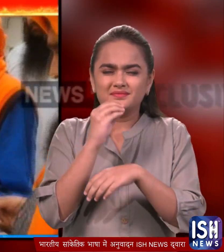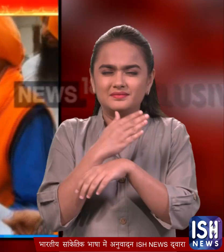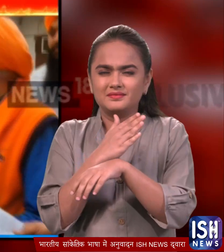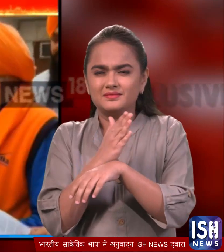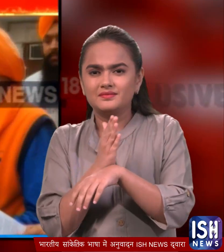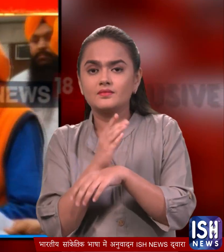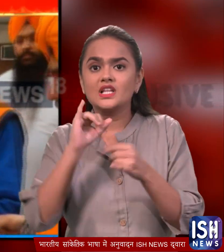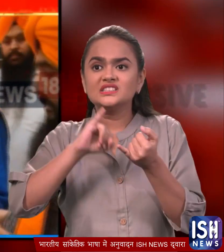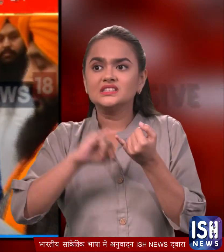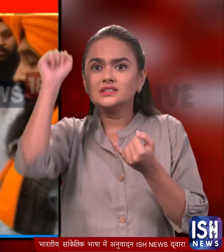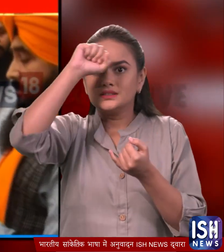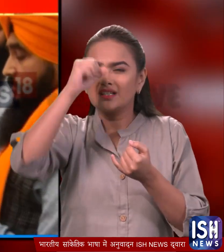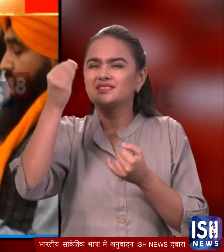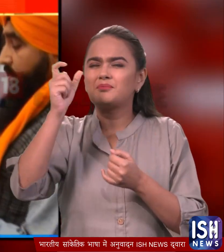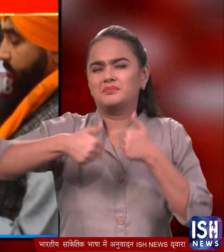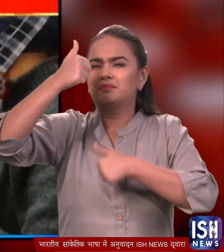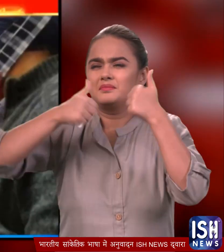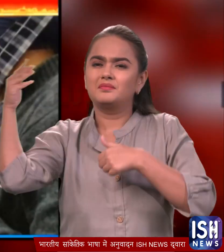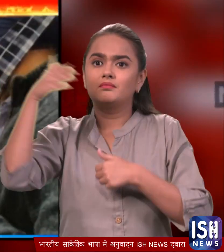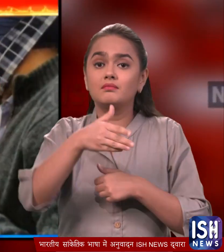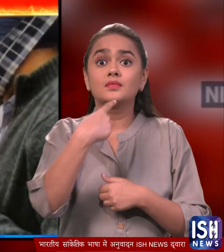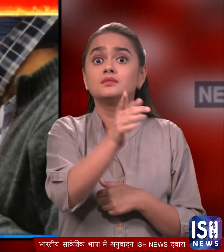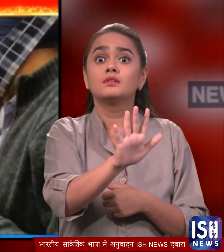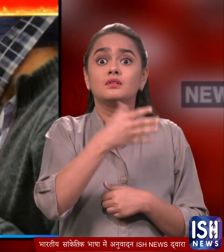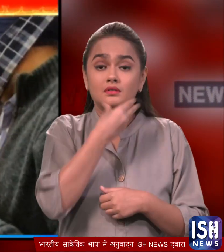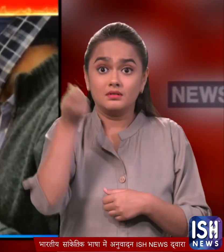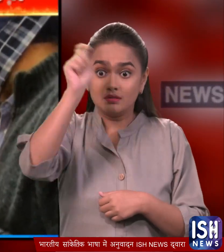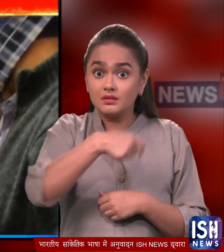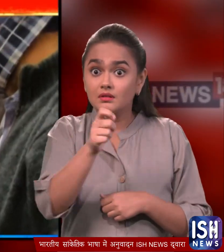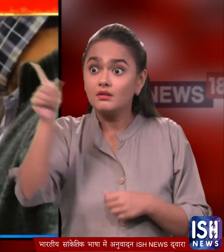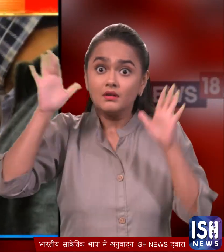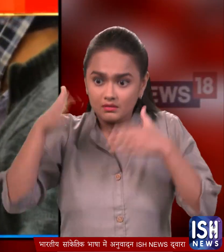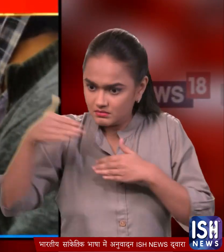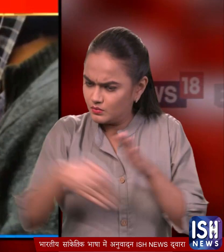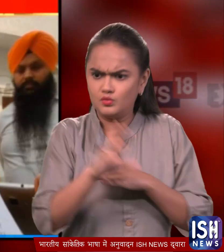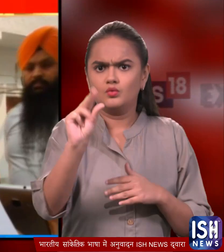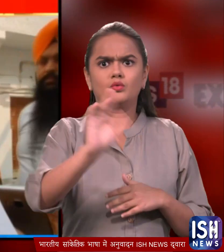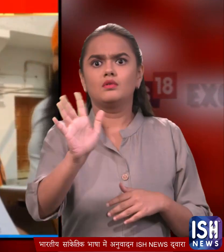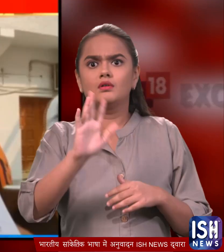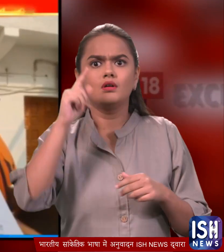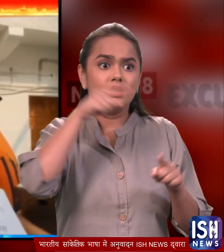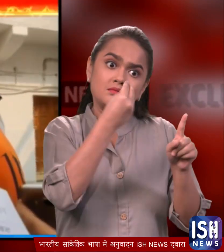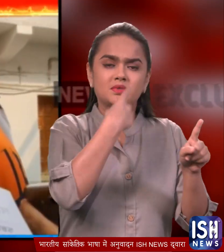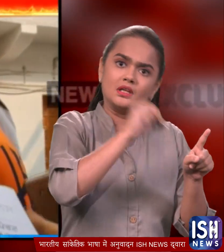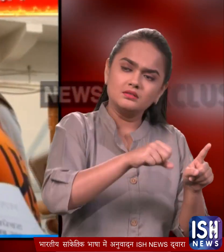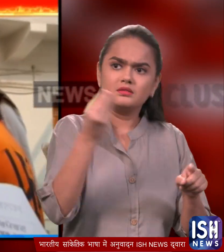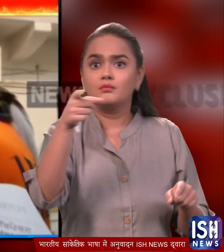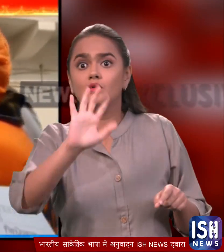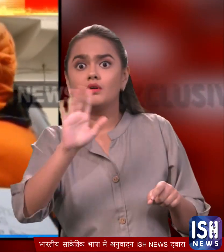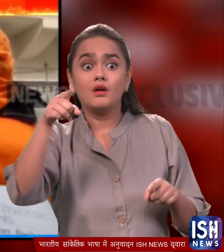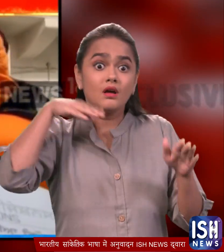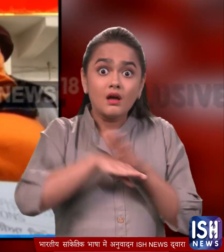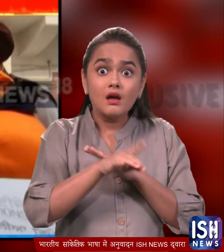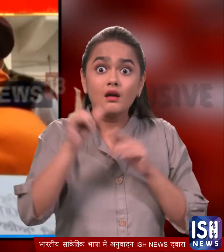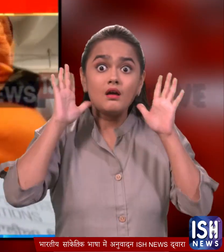कुछ देर बाद सिख समुदाय के कुछ और लोग वहां आए जिन्होंने गुरुद्वारे में नमाज पढ़ने का विरोध शुरू कर दिया। बताया गया कि उनके विरोध की वजह से